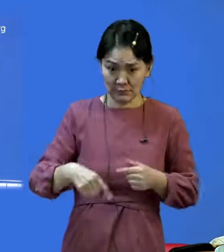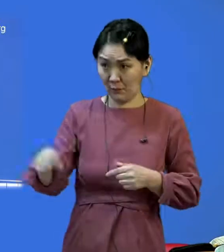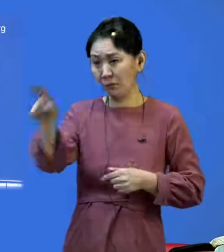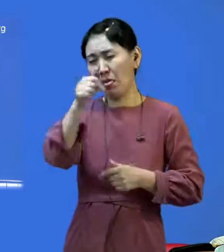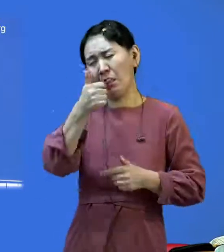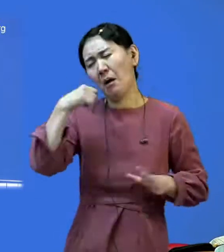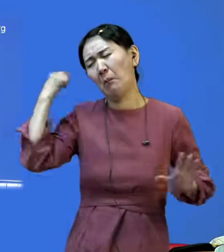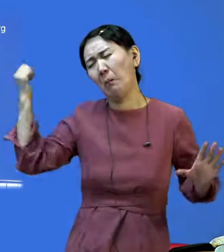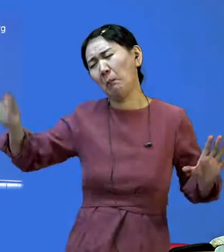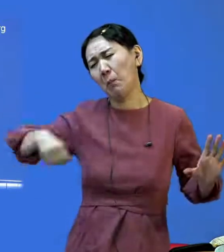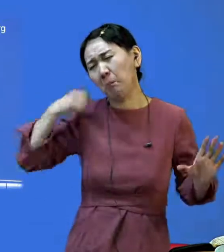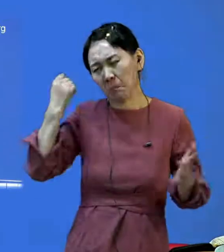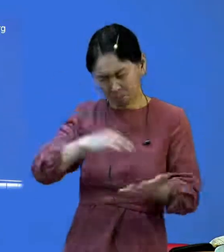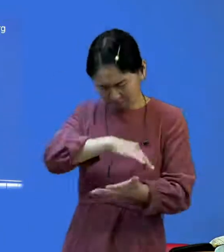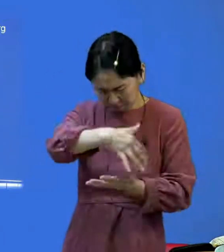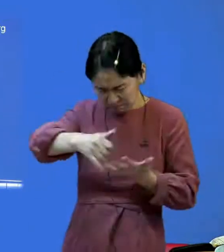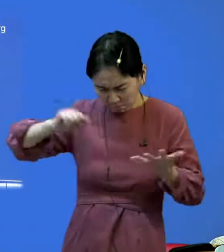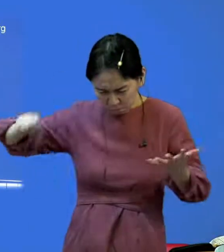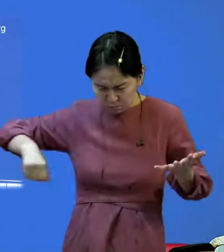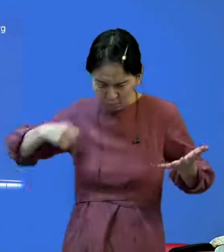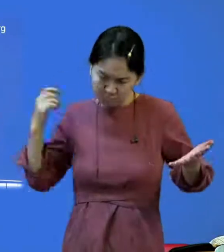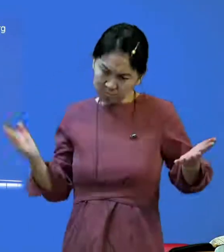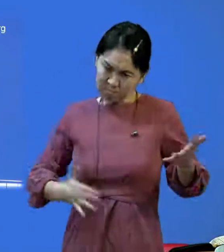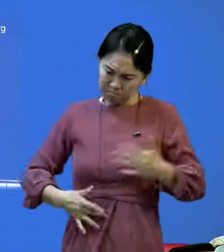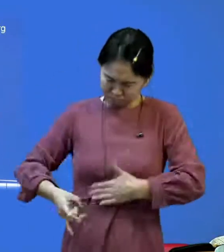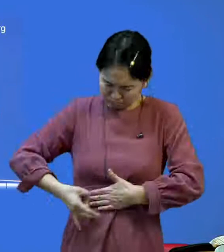сайн эдэж ийн, илүү сайн, илүү сайны нэгтгэл.